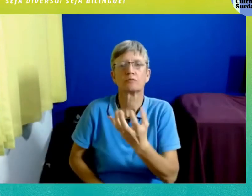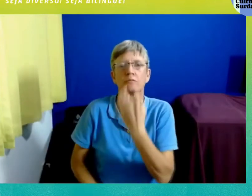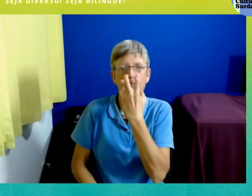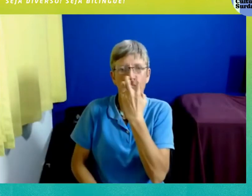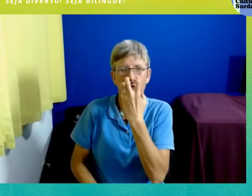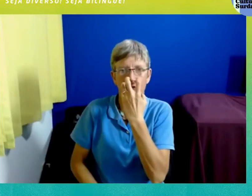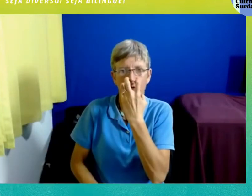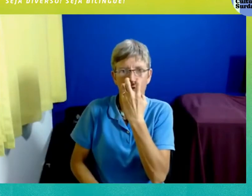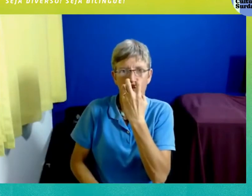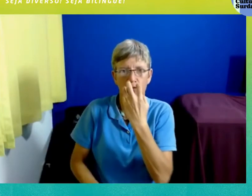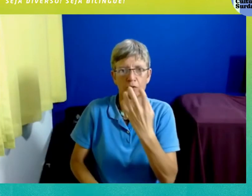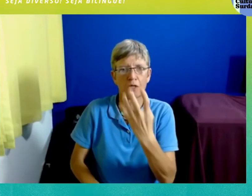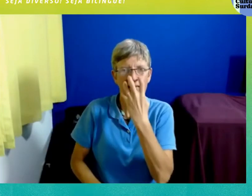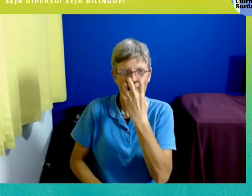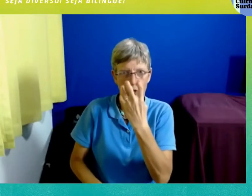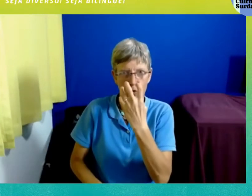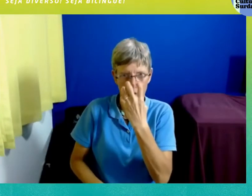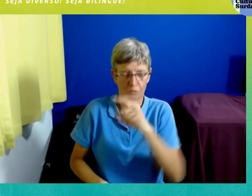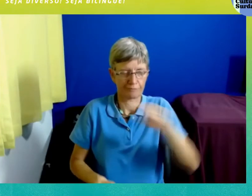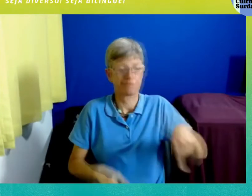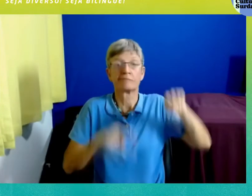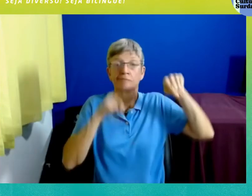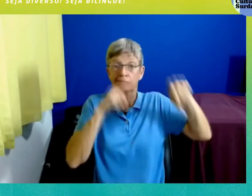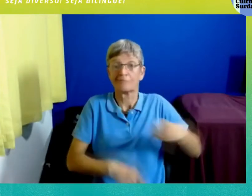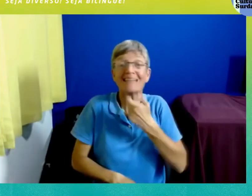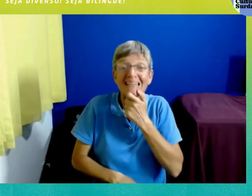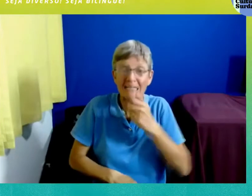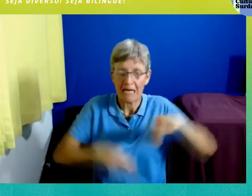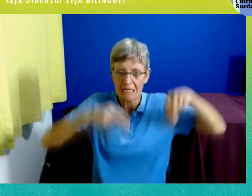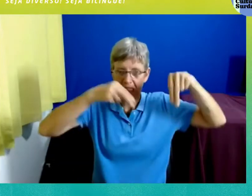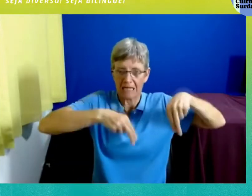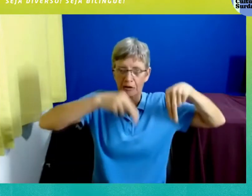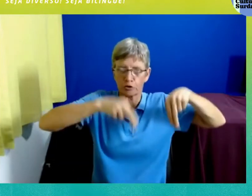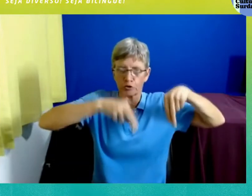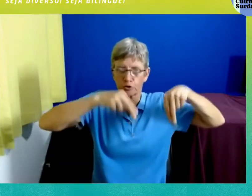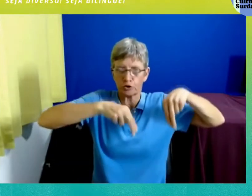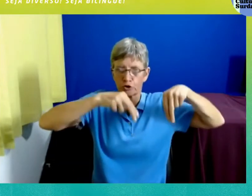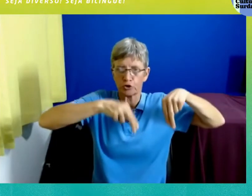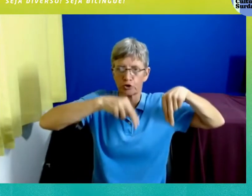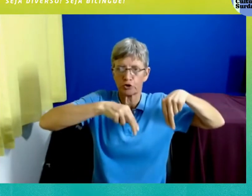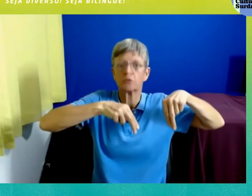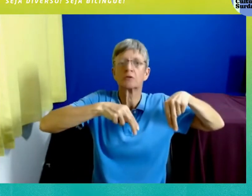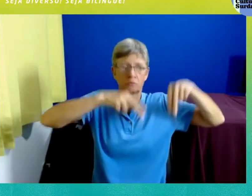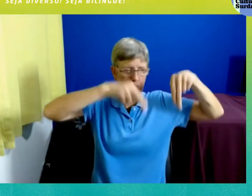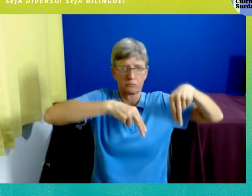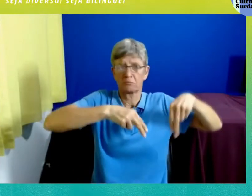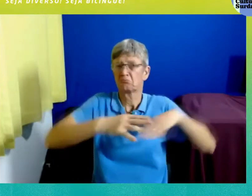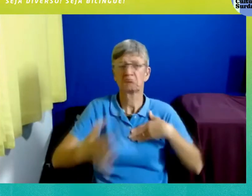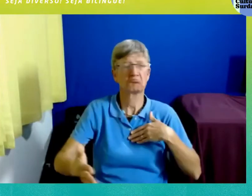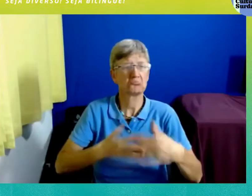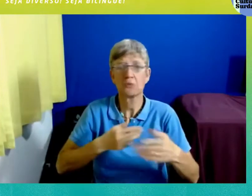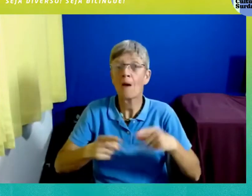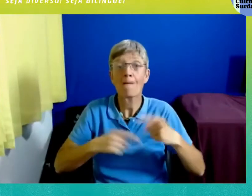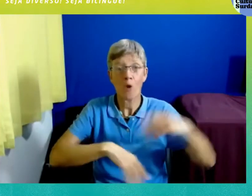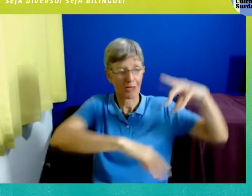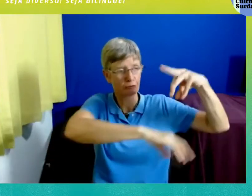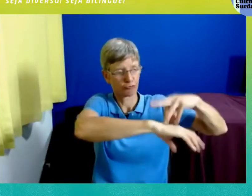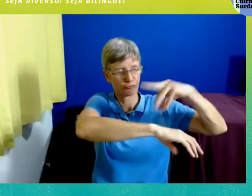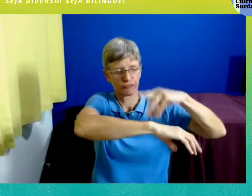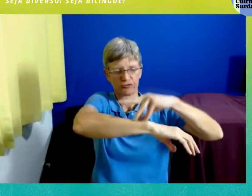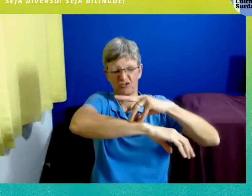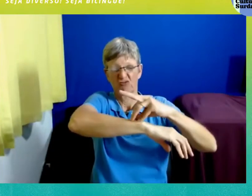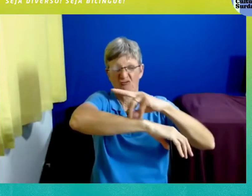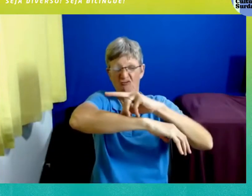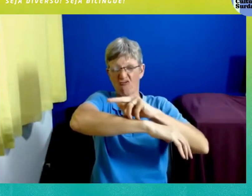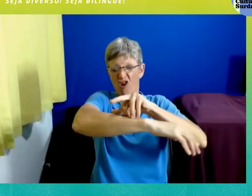Inglês, desculpa, cachorro, cachorro. O sinal de cachorro em inglês é esse sinal,